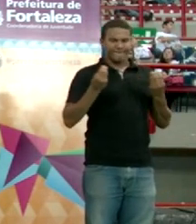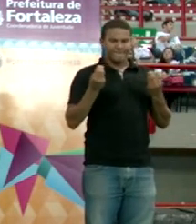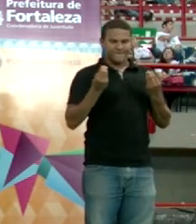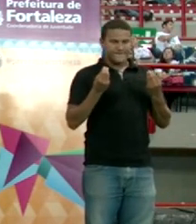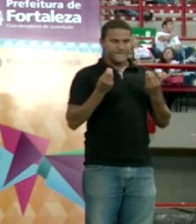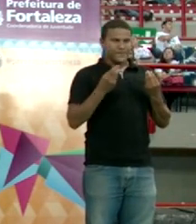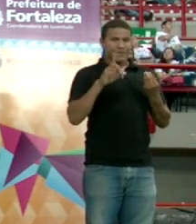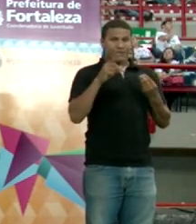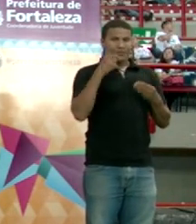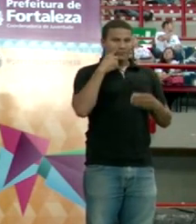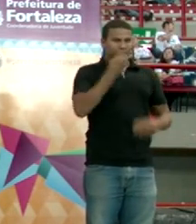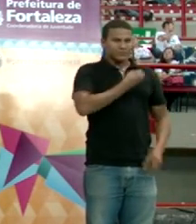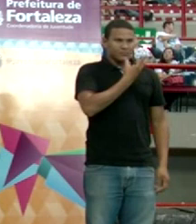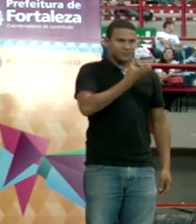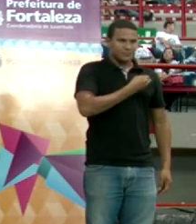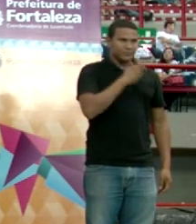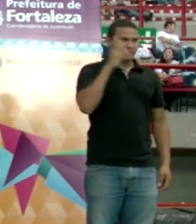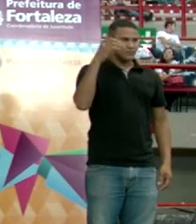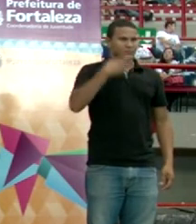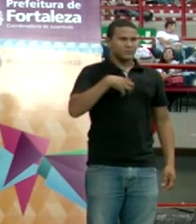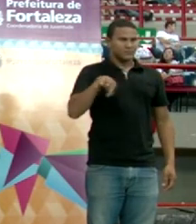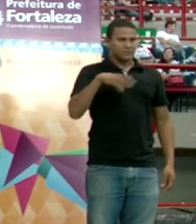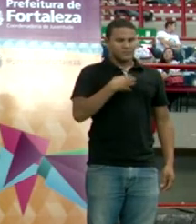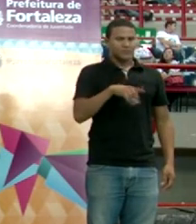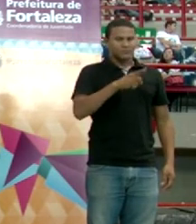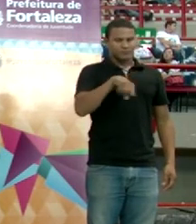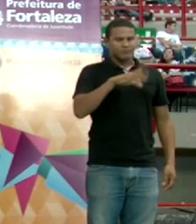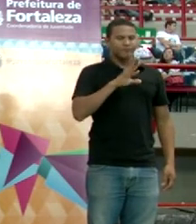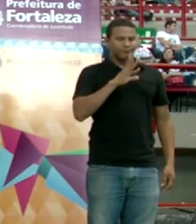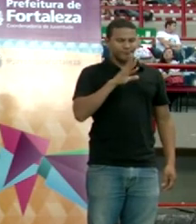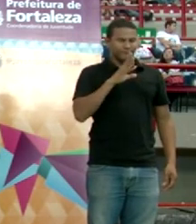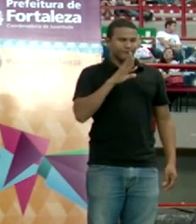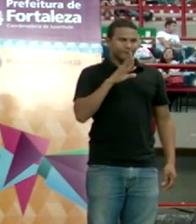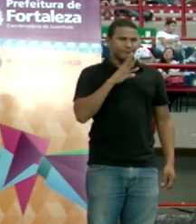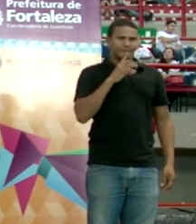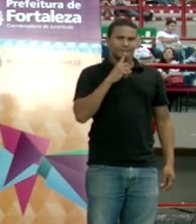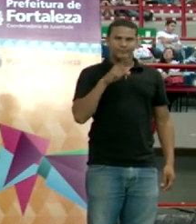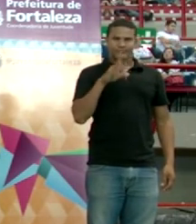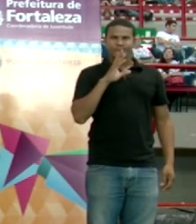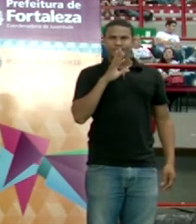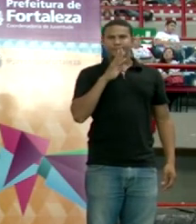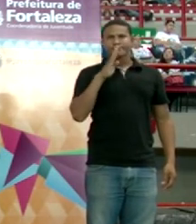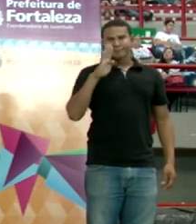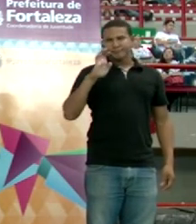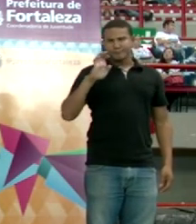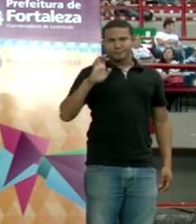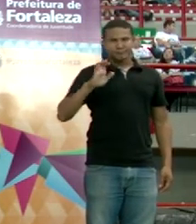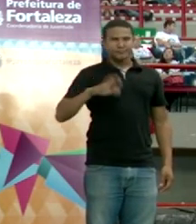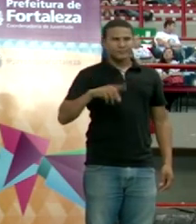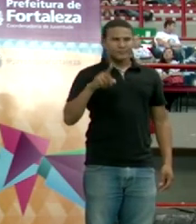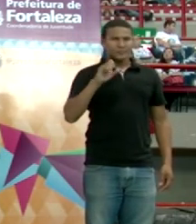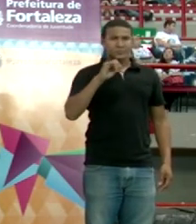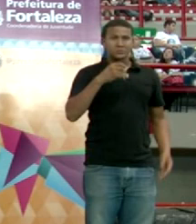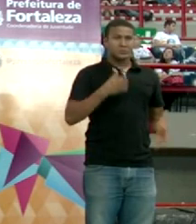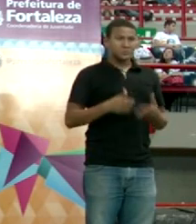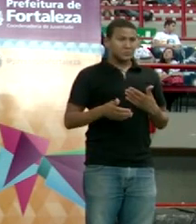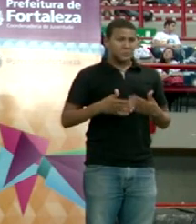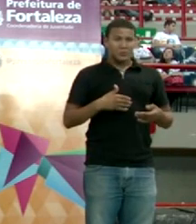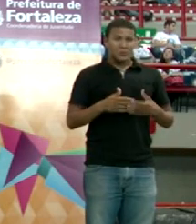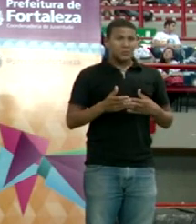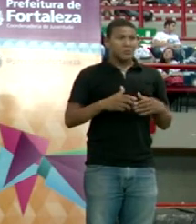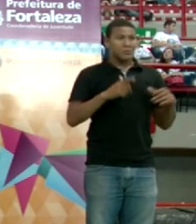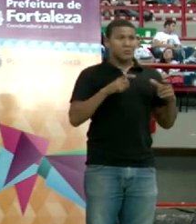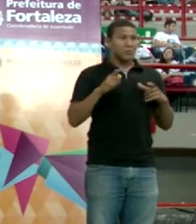um cidadão baiano que você conhece muito bem. Afinal de contas, quando você está em qualquer lugar da